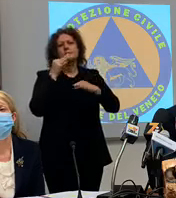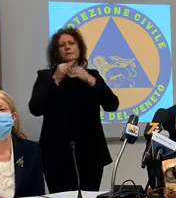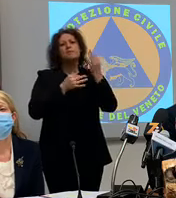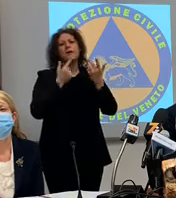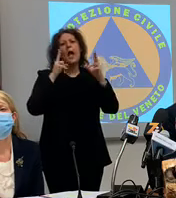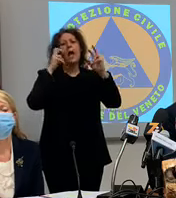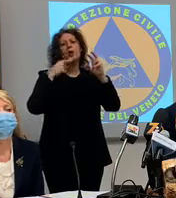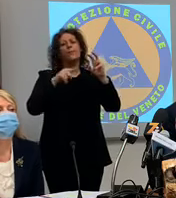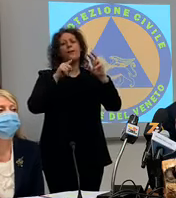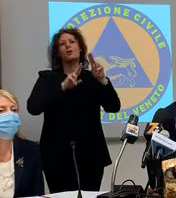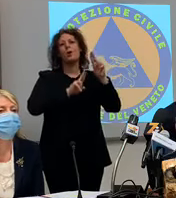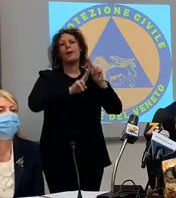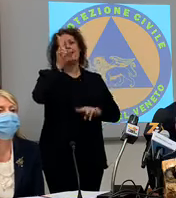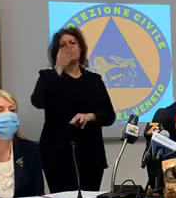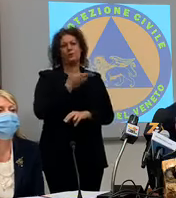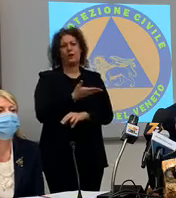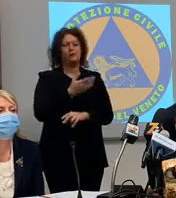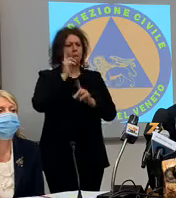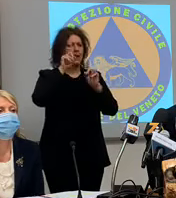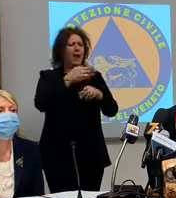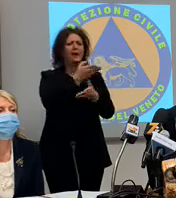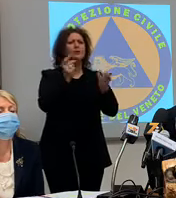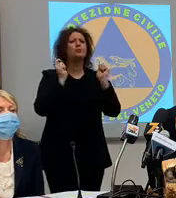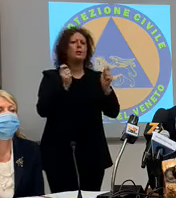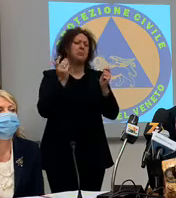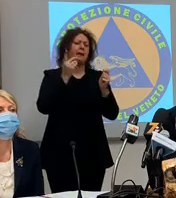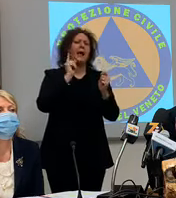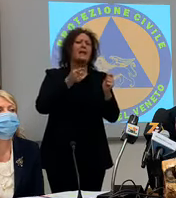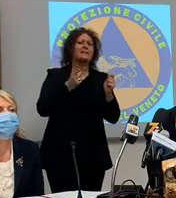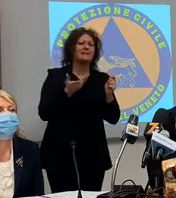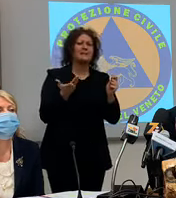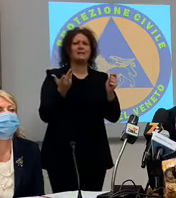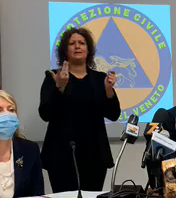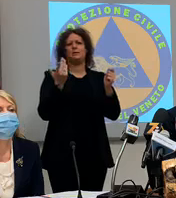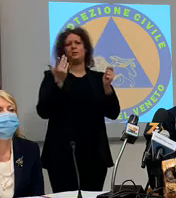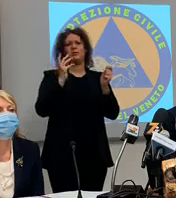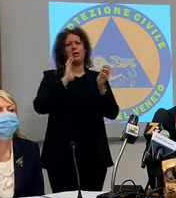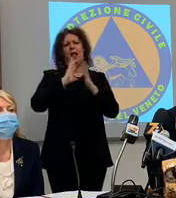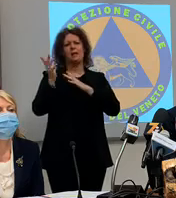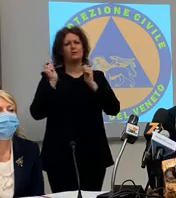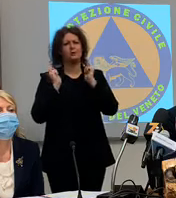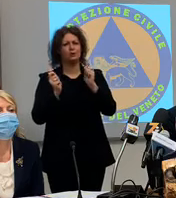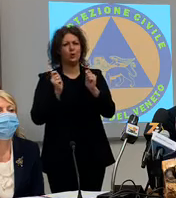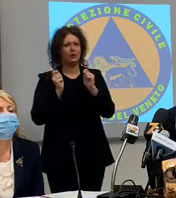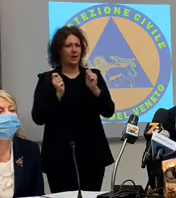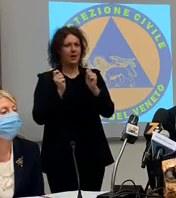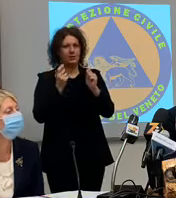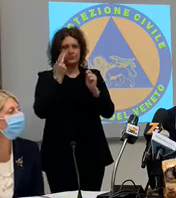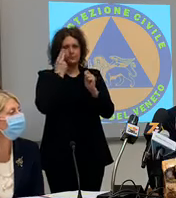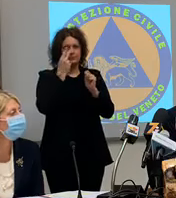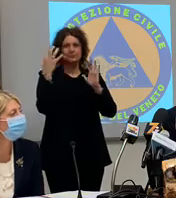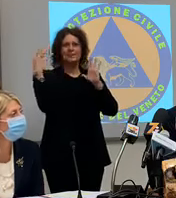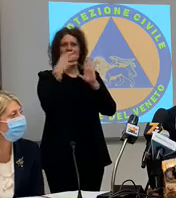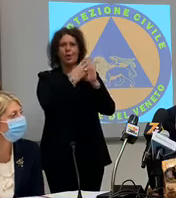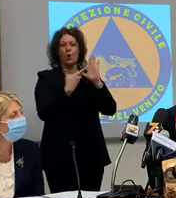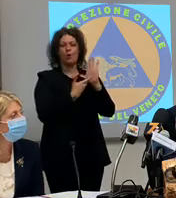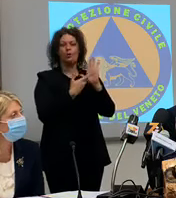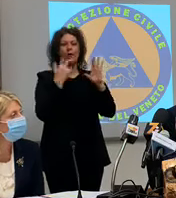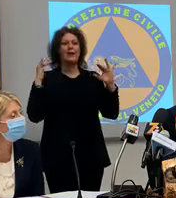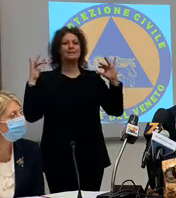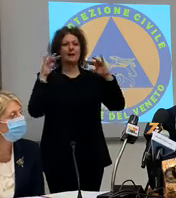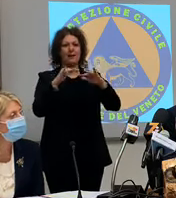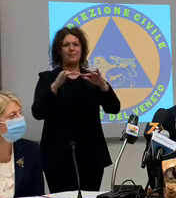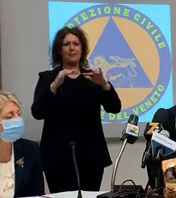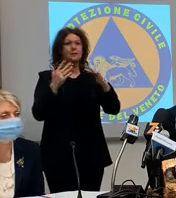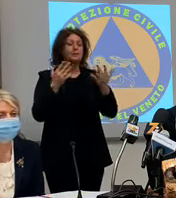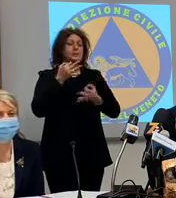per cui piuttosto che il Gazzettino Insomma tutte le vostre testate hanno fatto hanno fatto resoconto di quello che è per